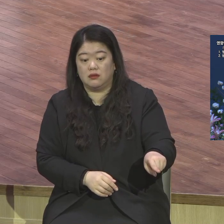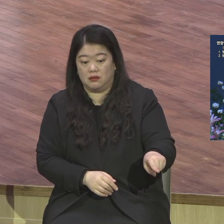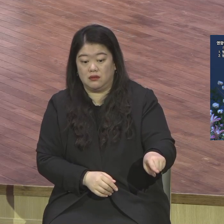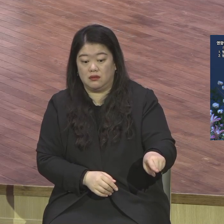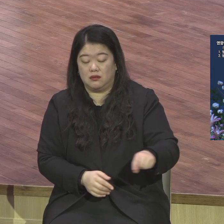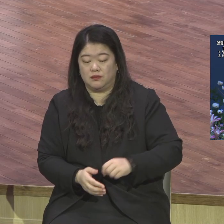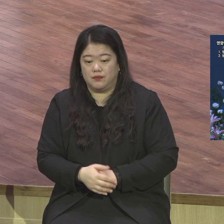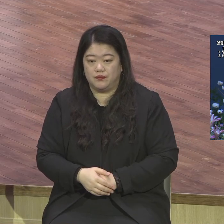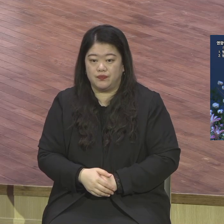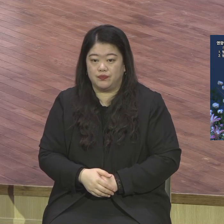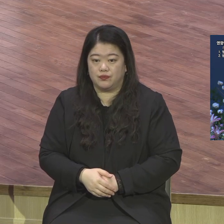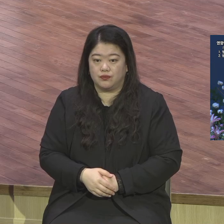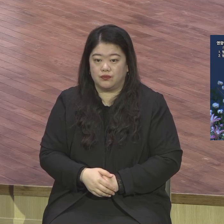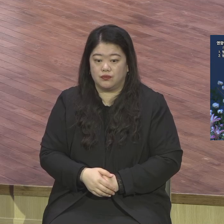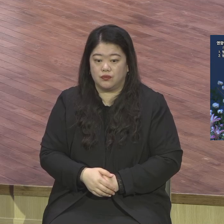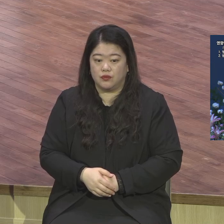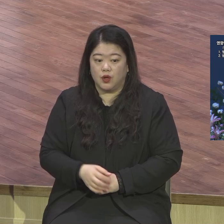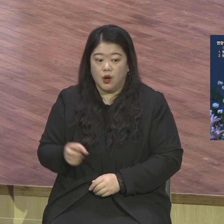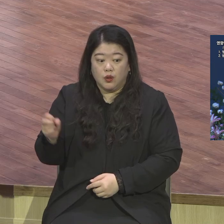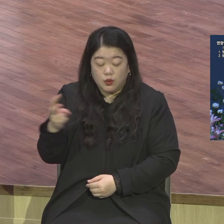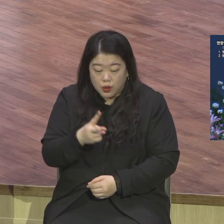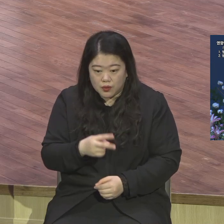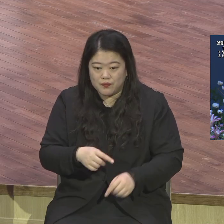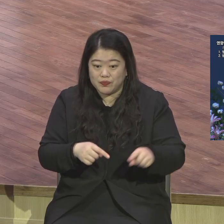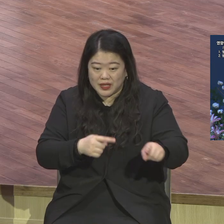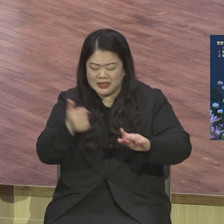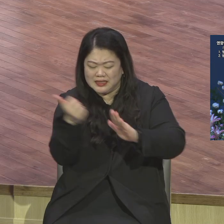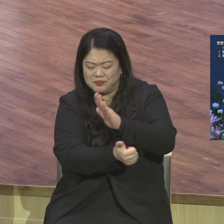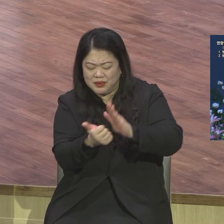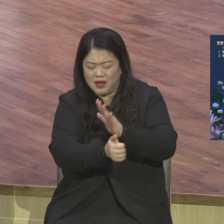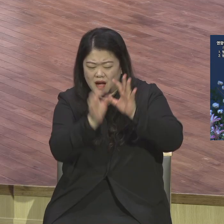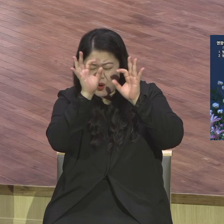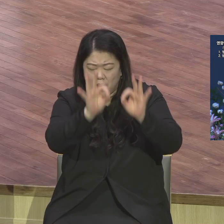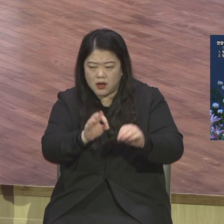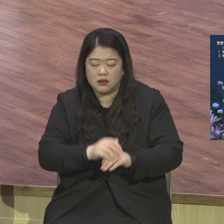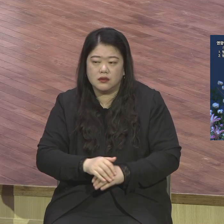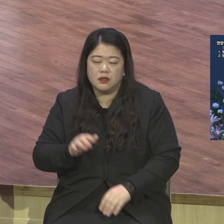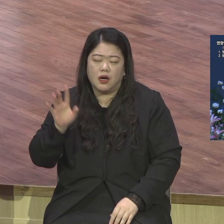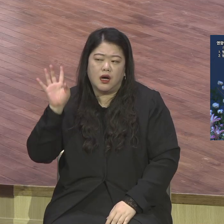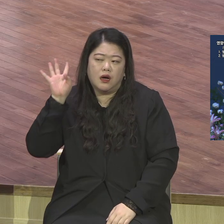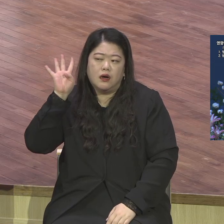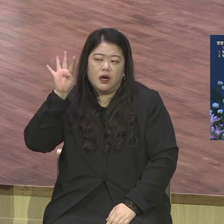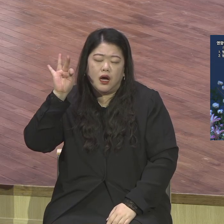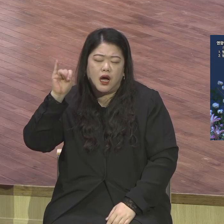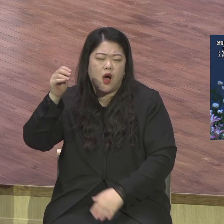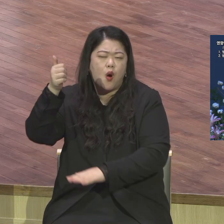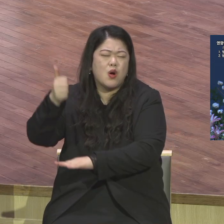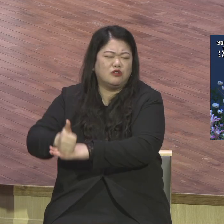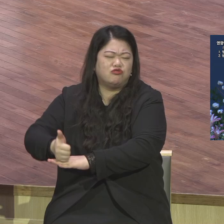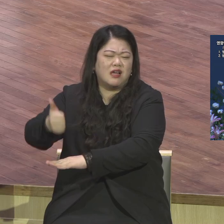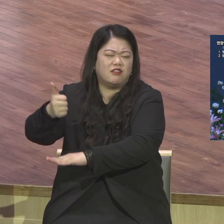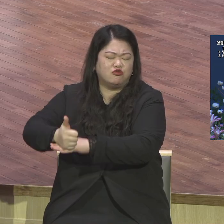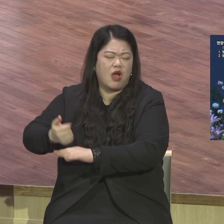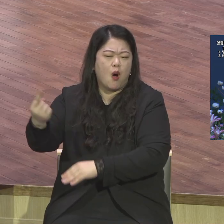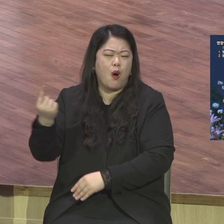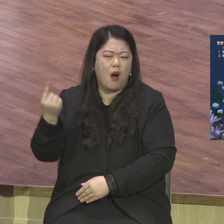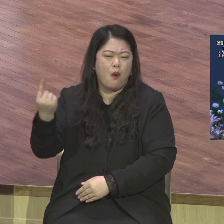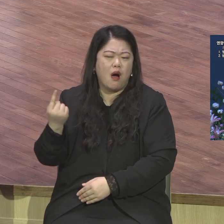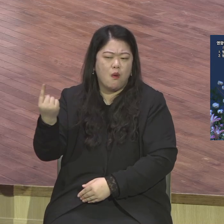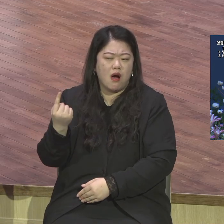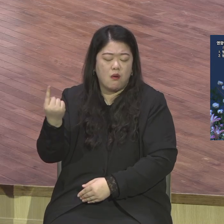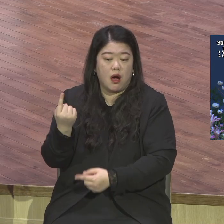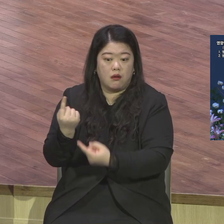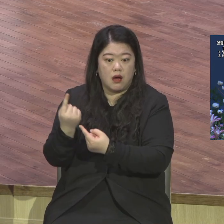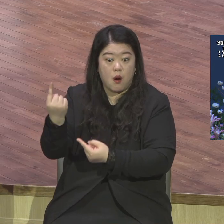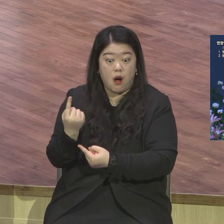날인가이다. 어느 날인가. 하지만 그 어느 날은 영원히 오지 않는다.